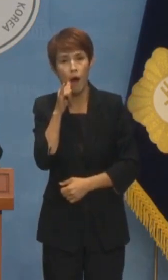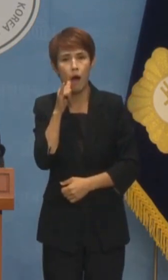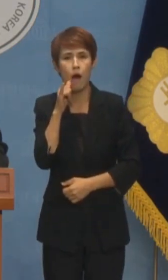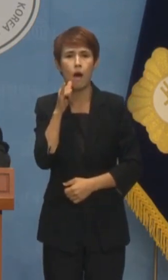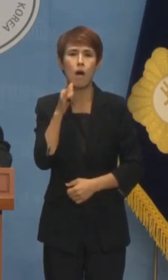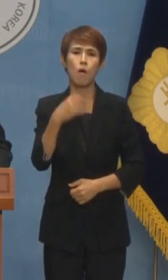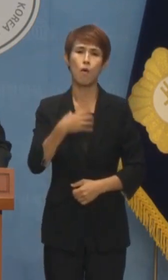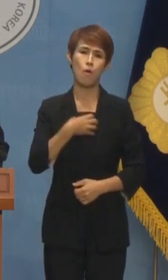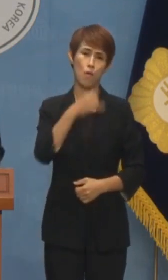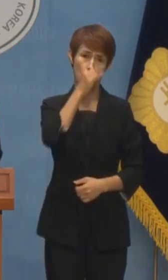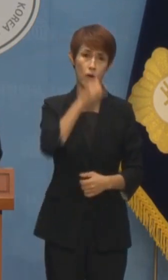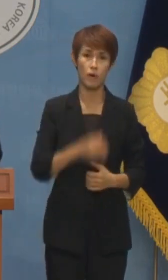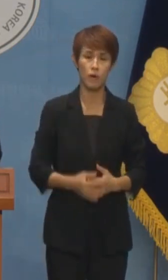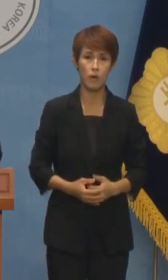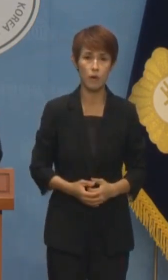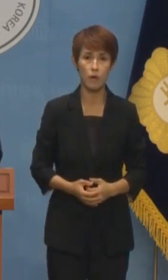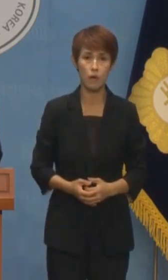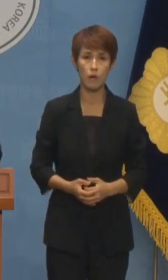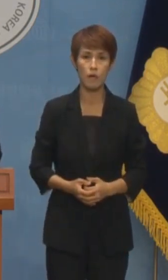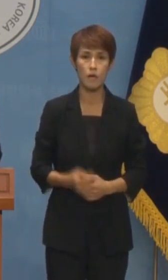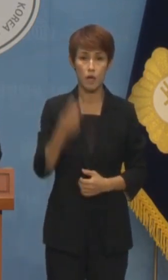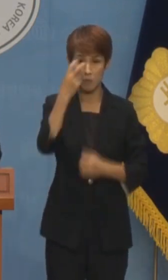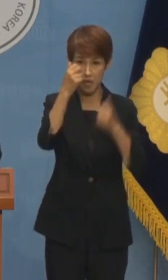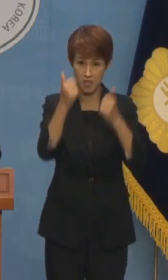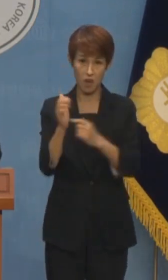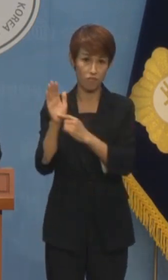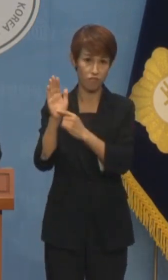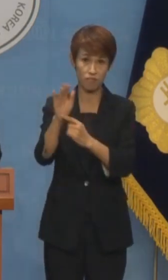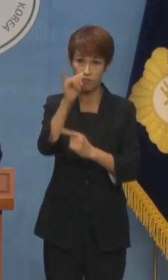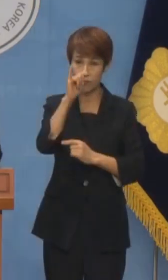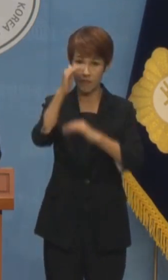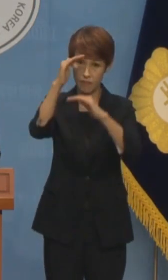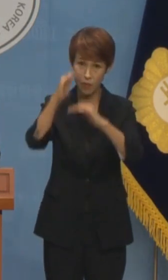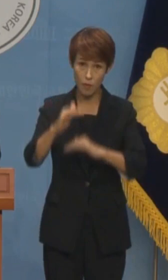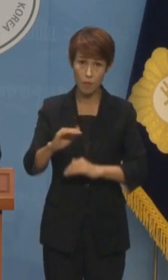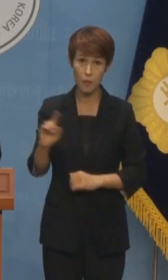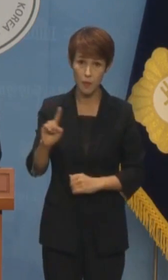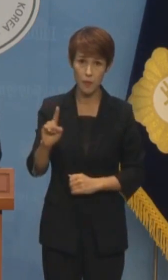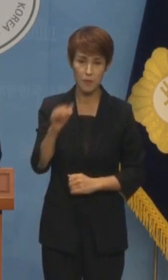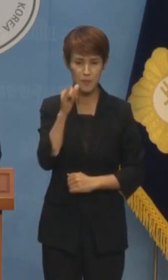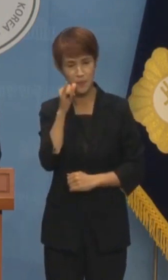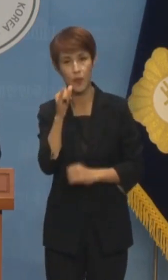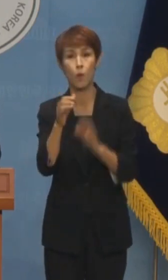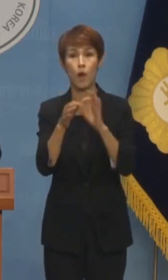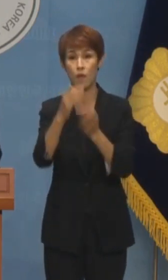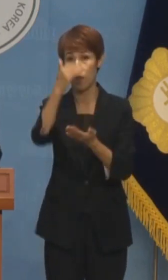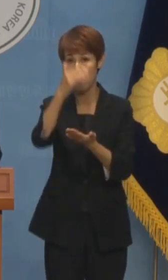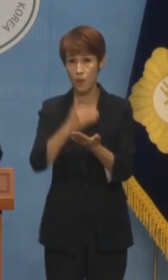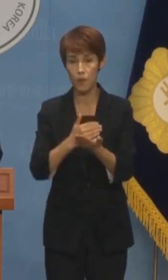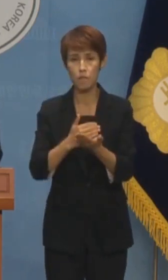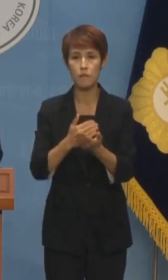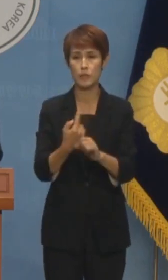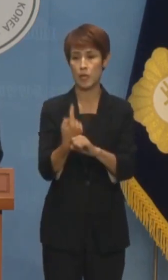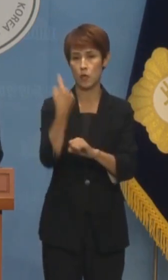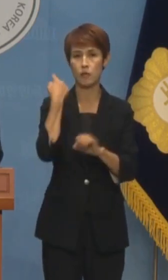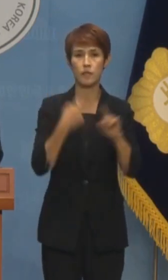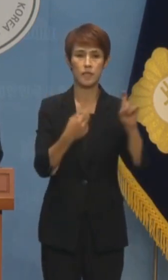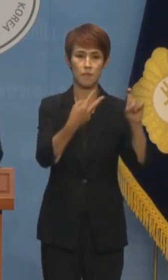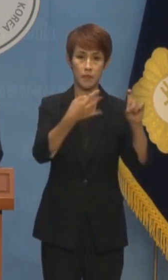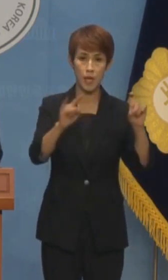수가 있습니다. 대검찰청이 발간한 2023년 마약류 범죄 백서에 따르면 작년 10대,